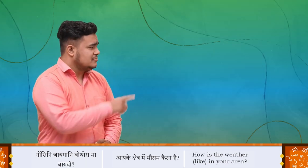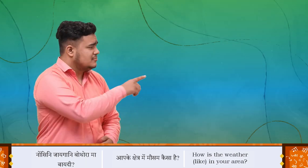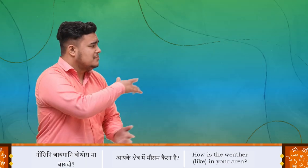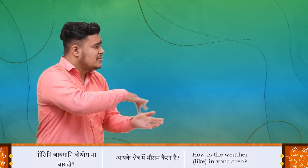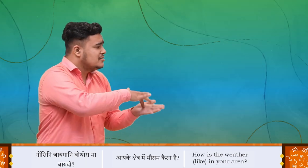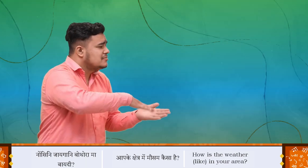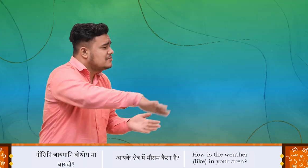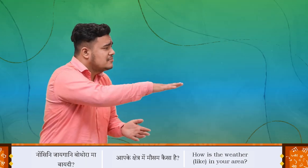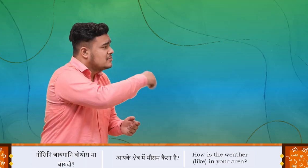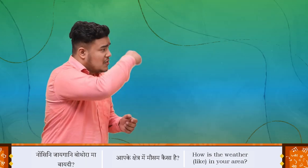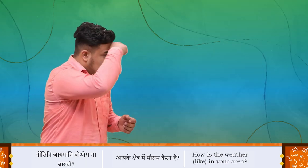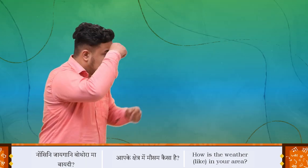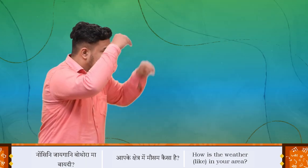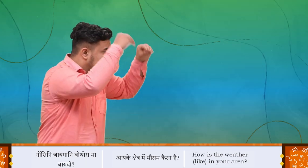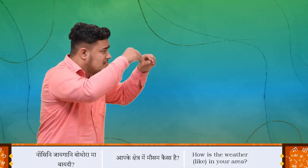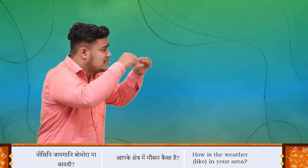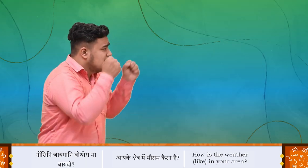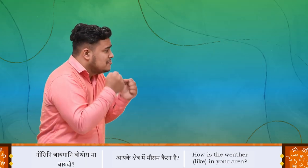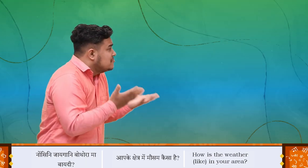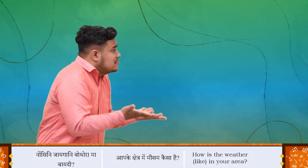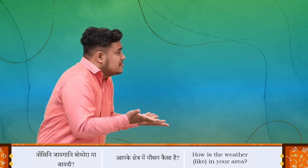नोंसिनि जागानि बोथोरा माबादि?